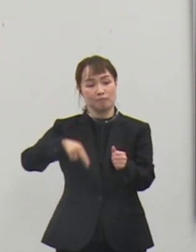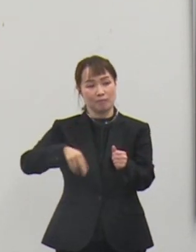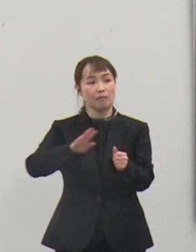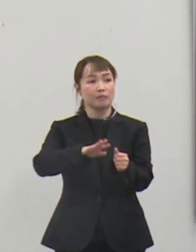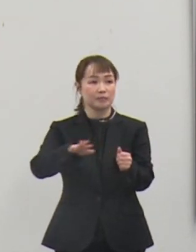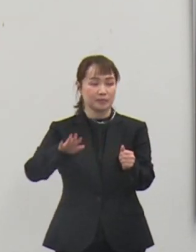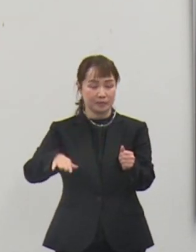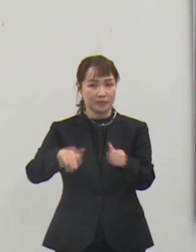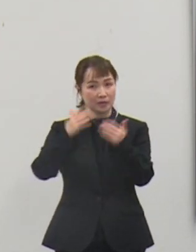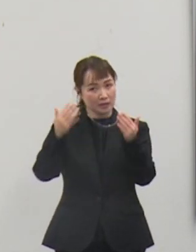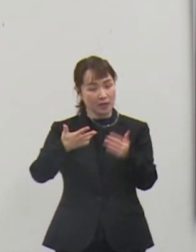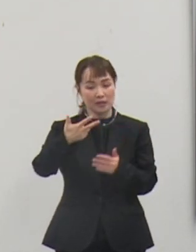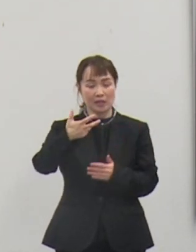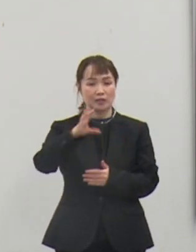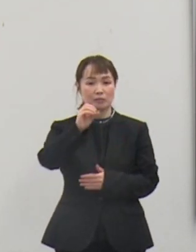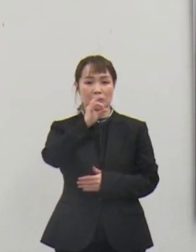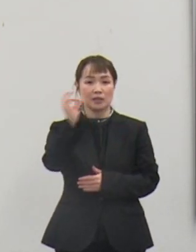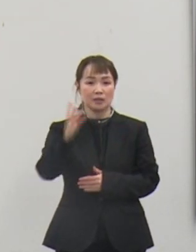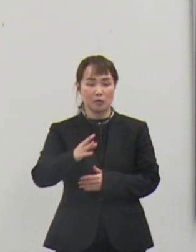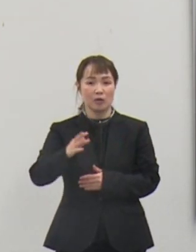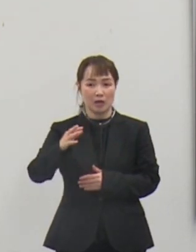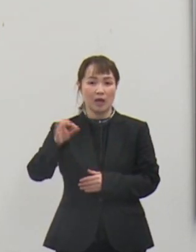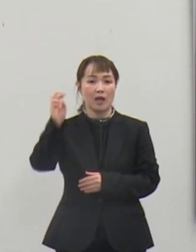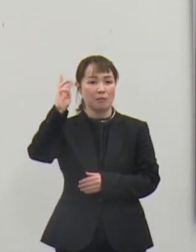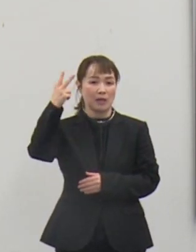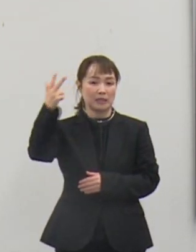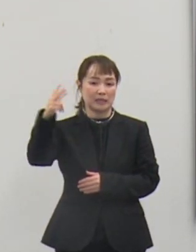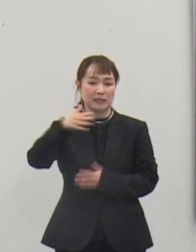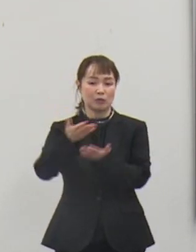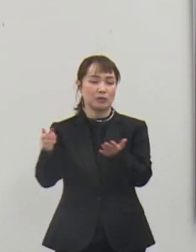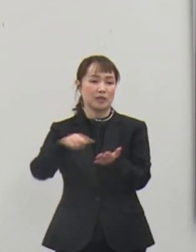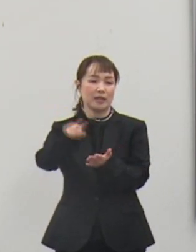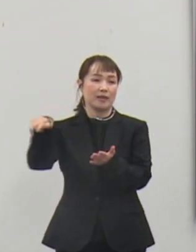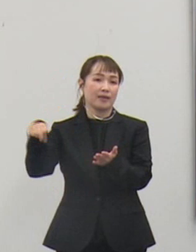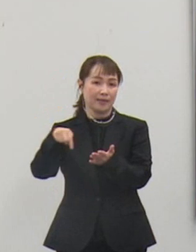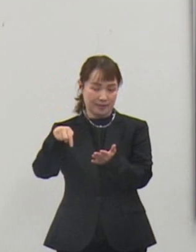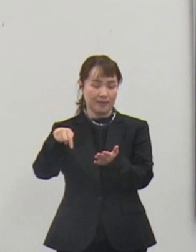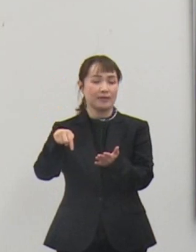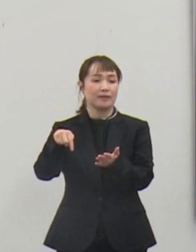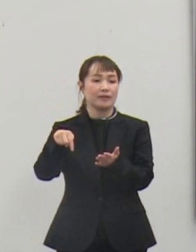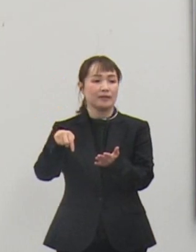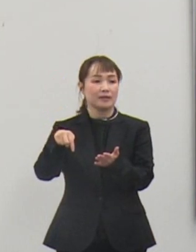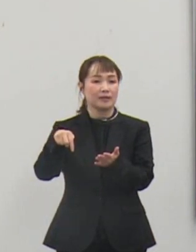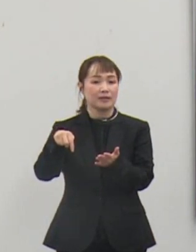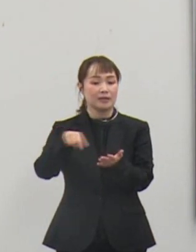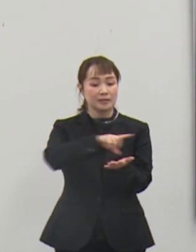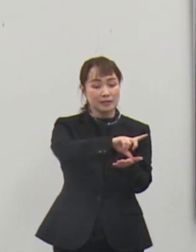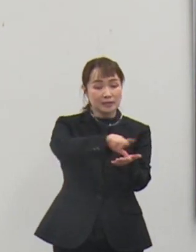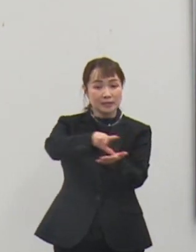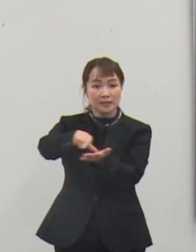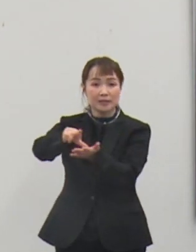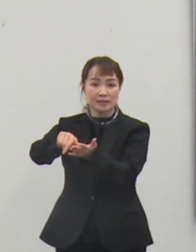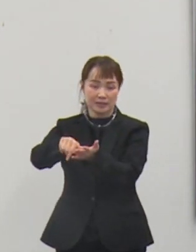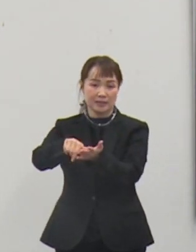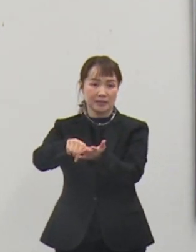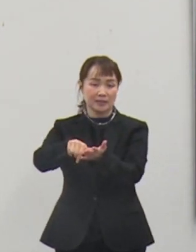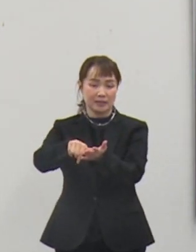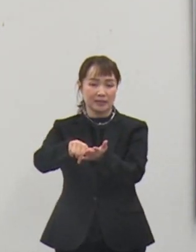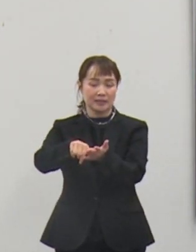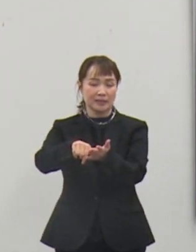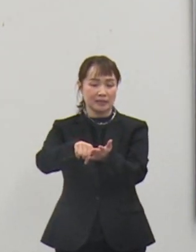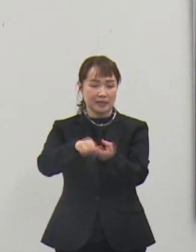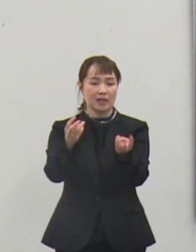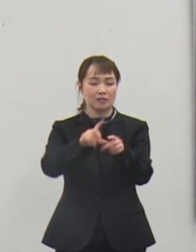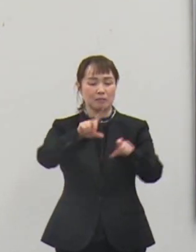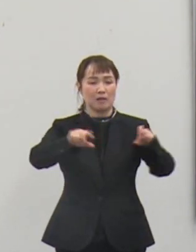。大体7割ぐらいが鹿児島市内の店舗だということで、地域によってかなり意識のばらつ